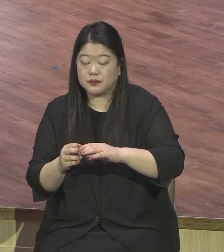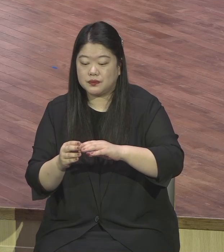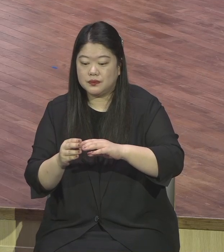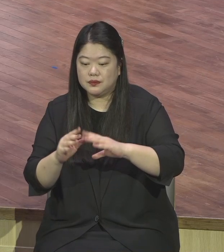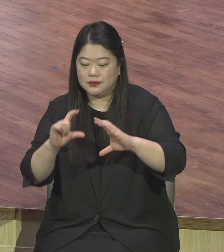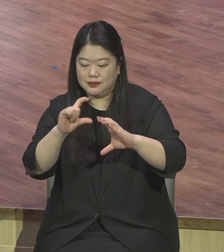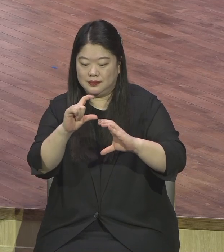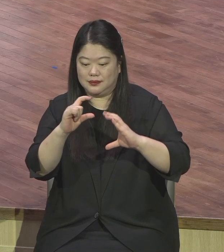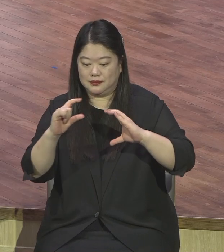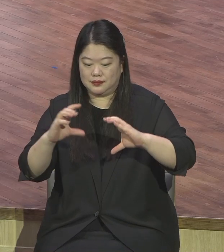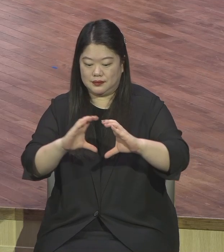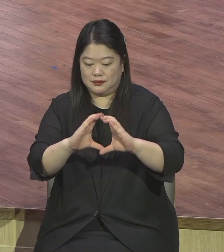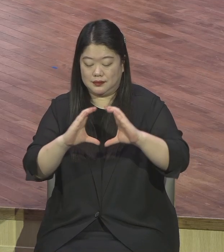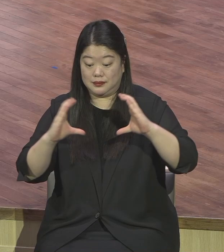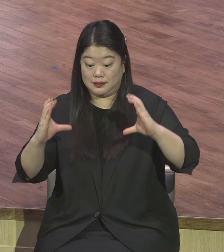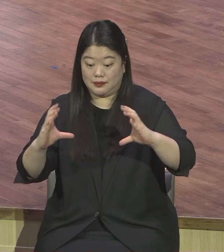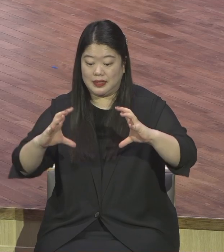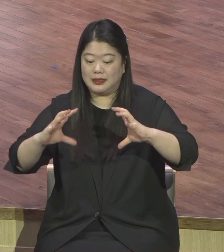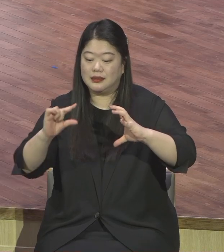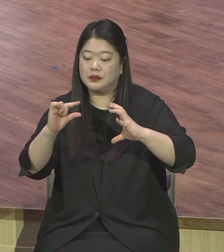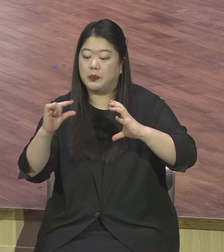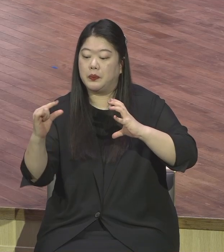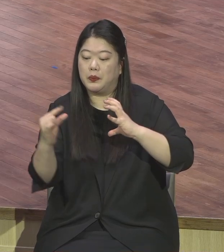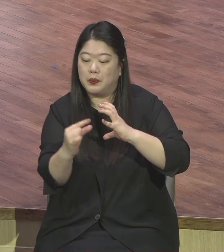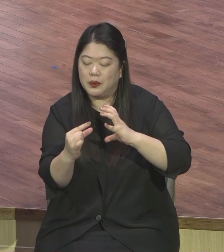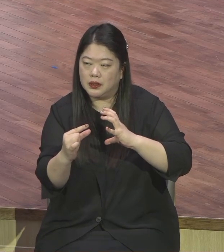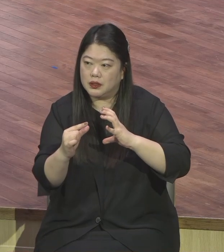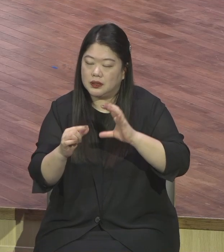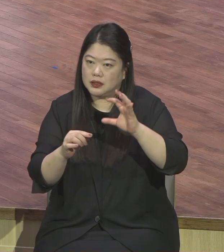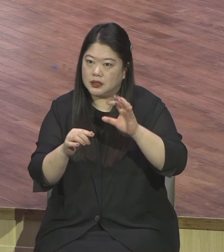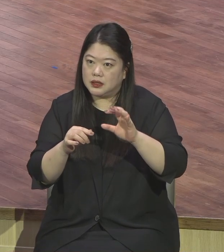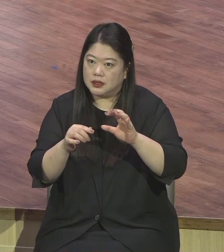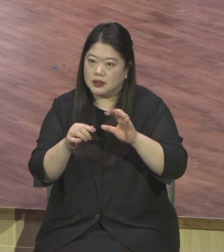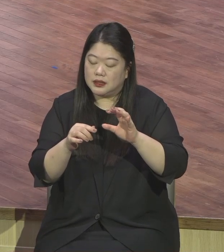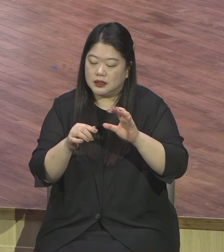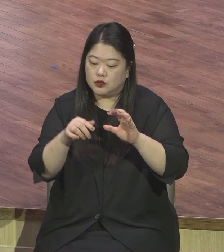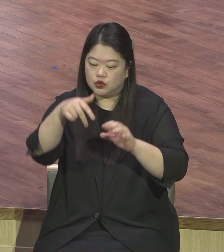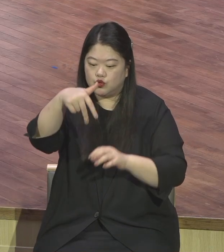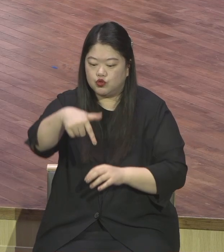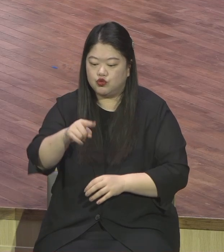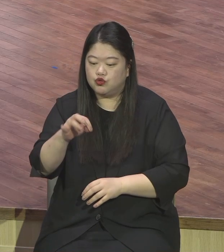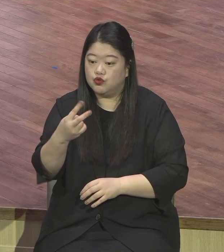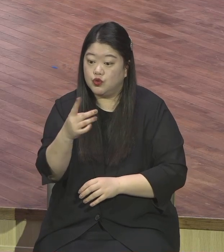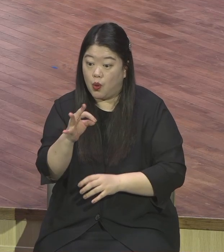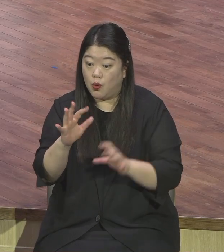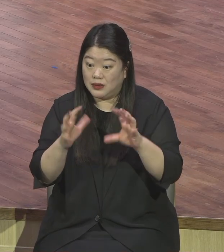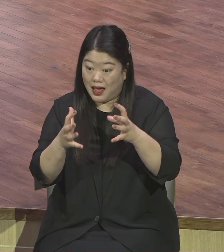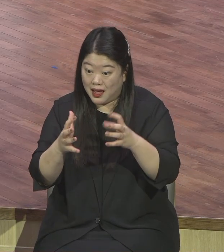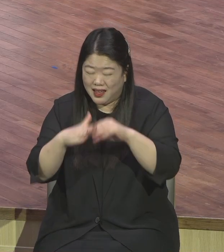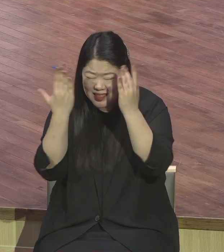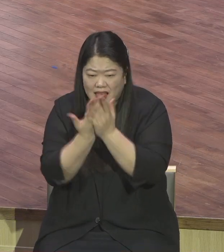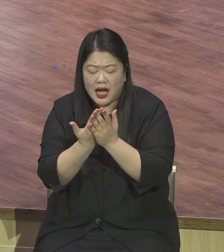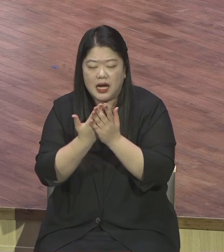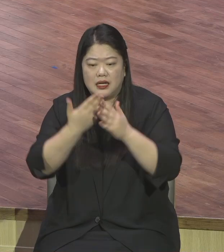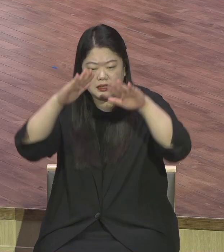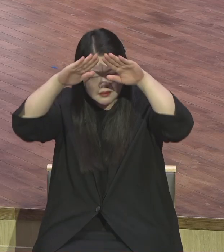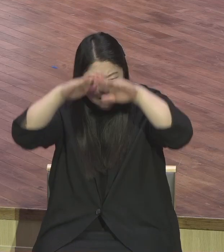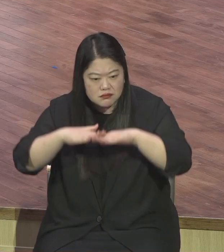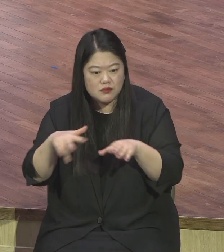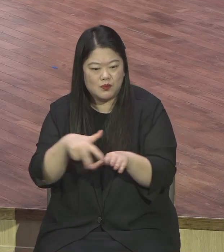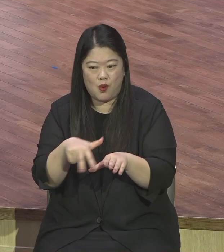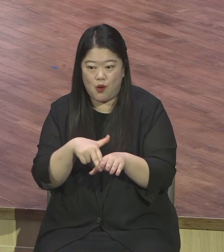이게 선교지 용어인데 여기 싹 모슬렘이에요. 중동. 싹 모슬렘인데 그중에